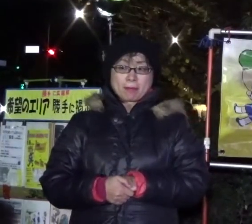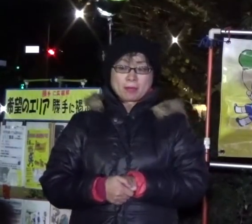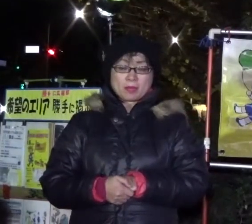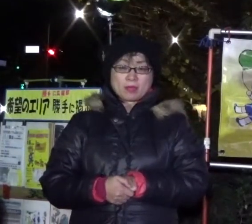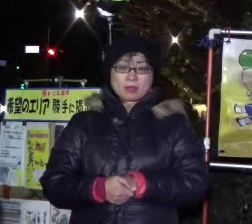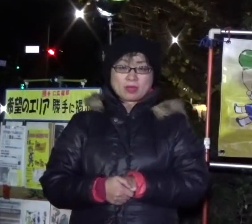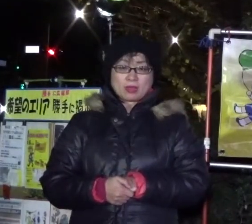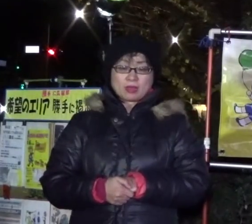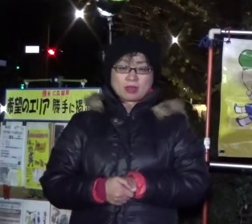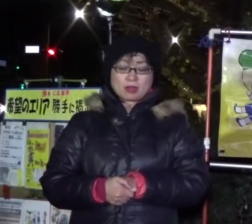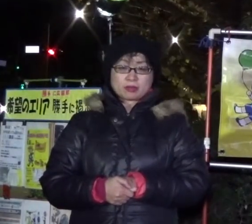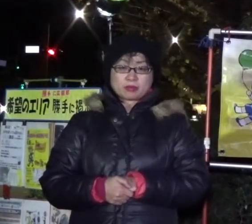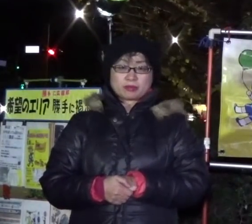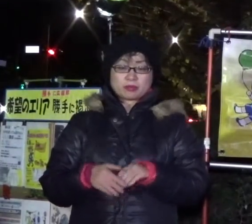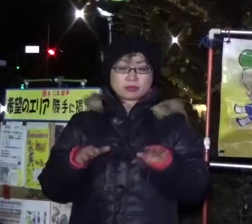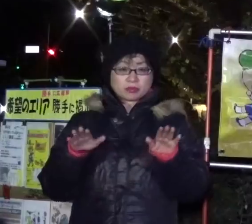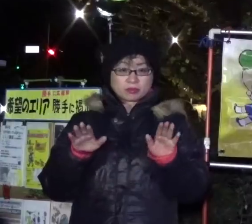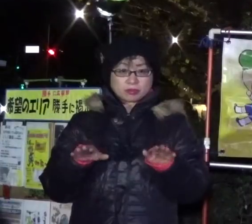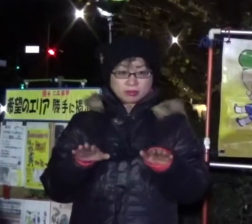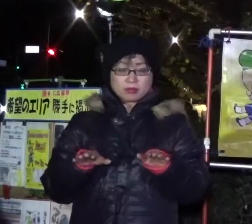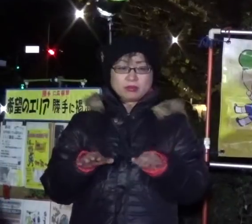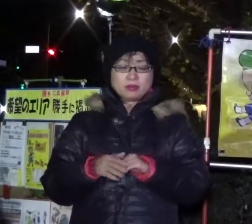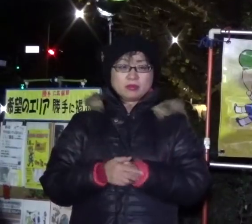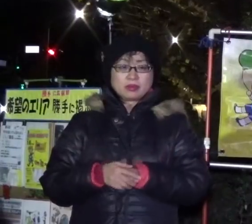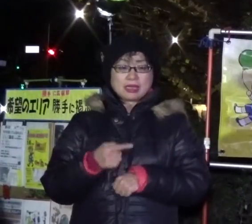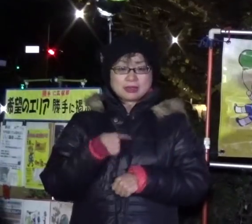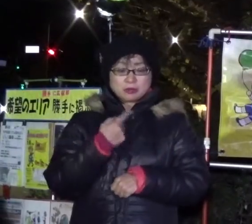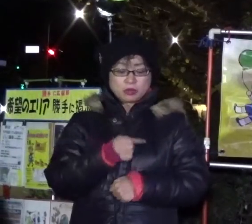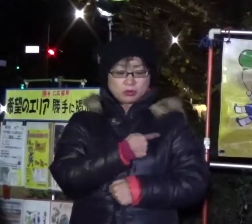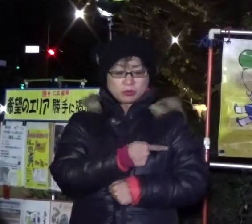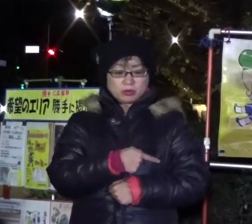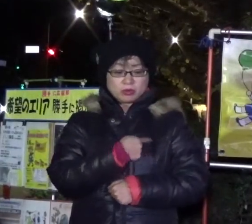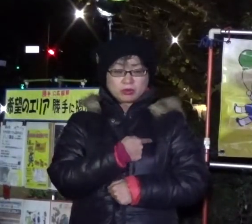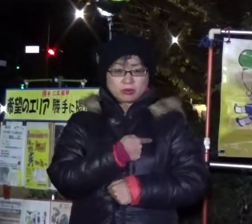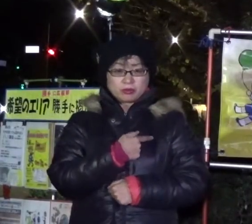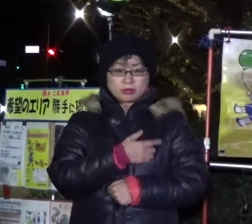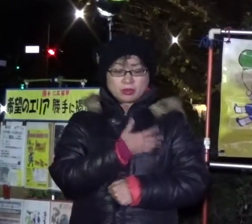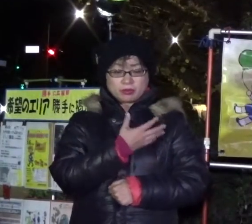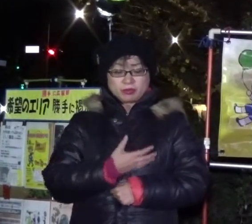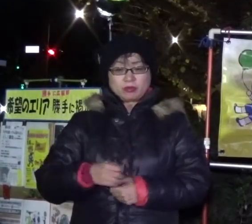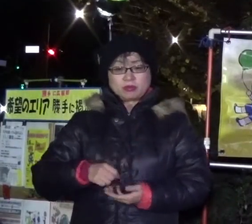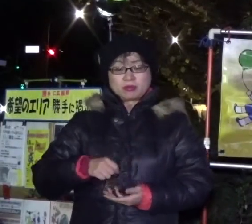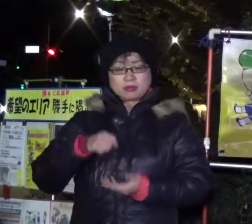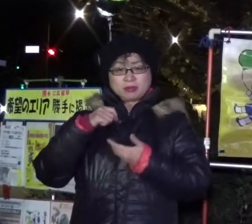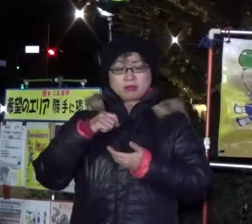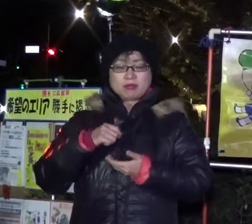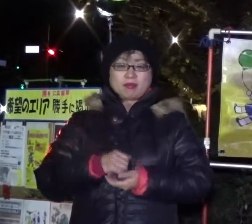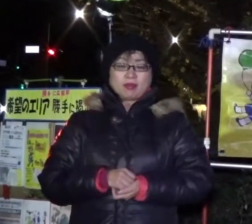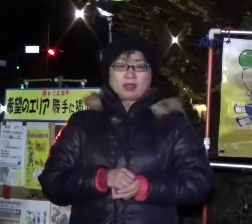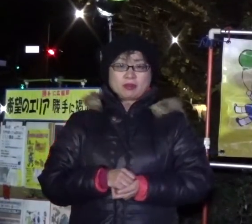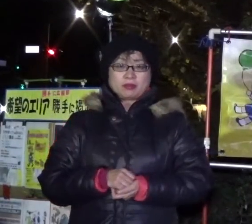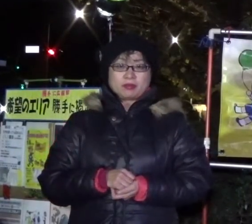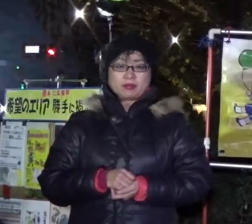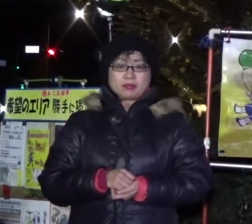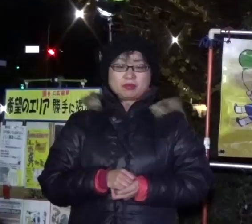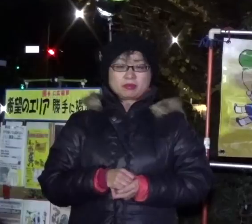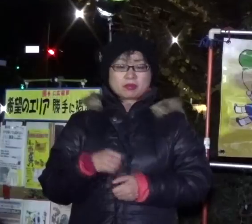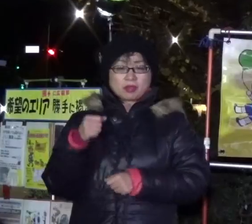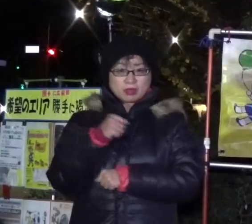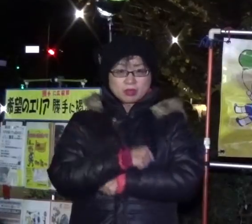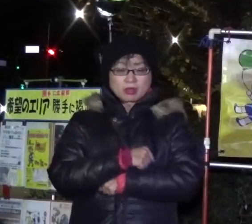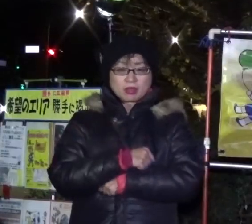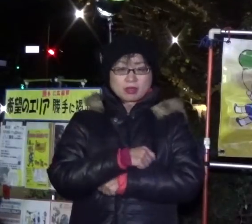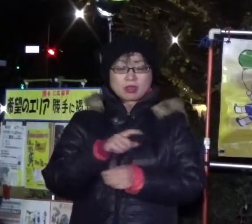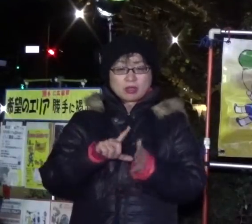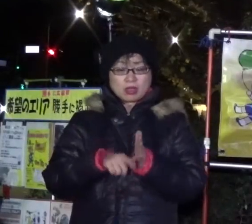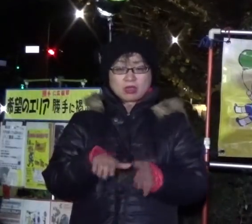まあ今日はですね、自分の心の負担を軽くして、でもし許されるなら皆さんと